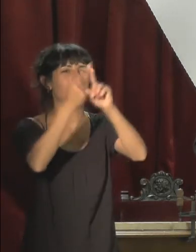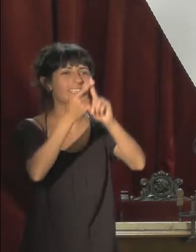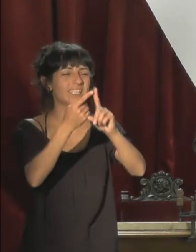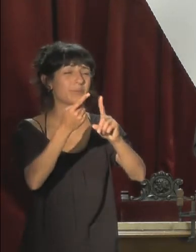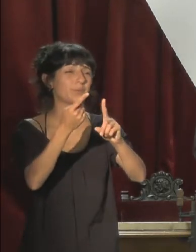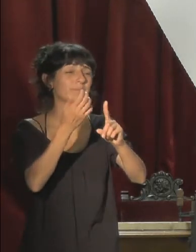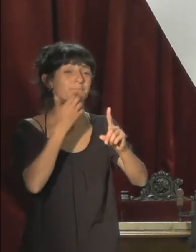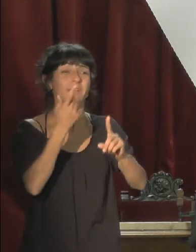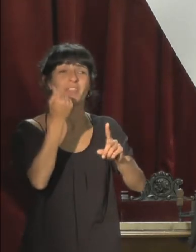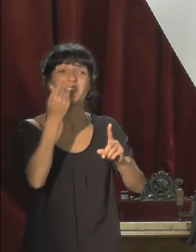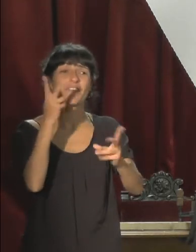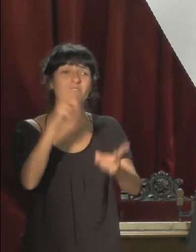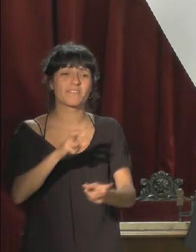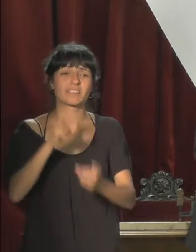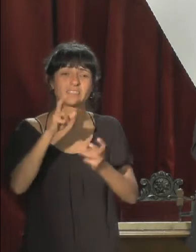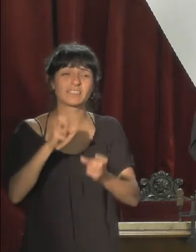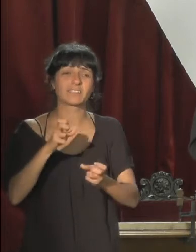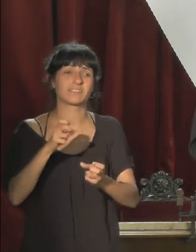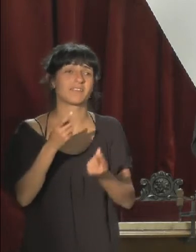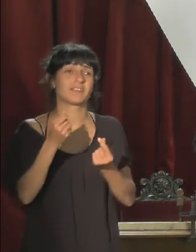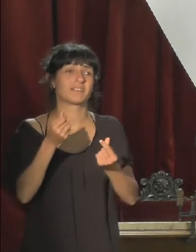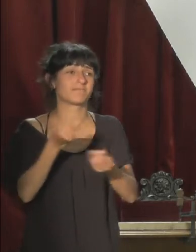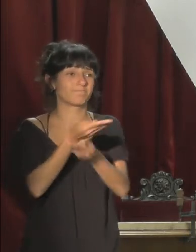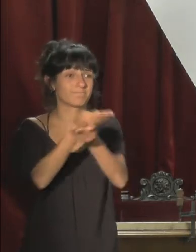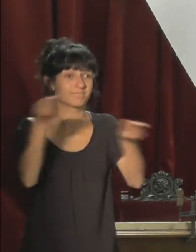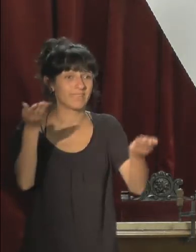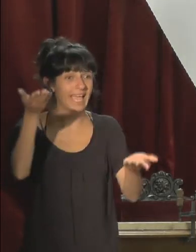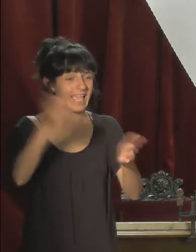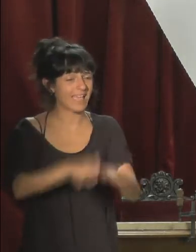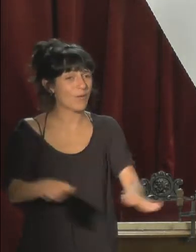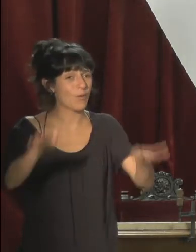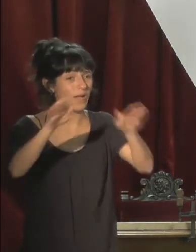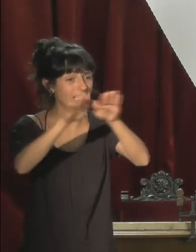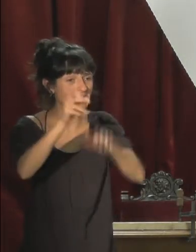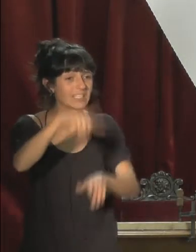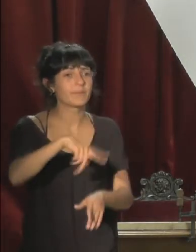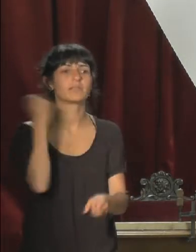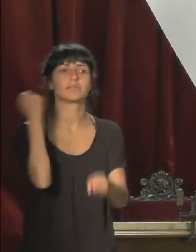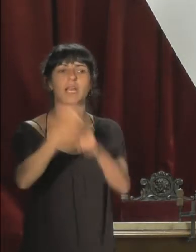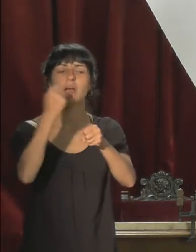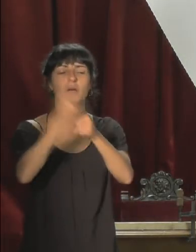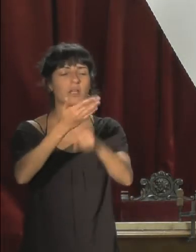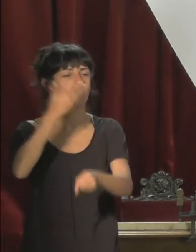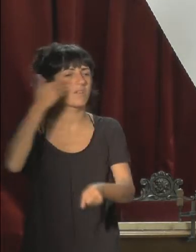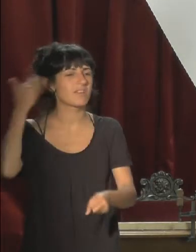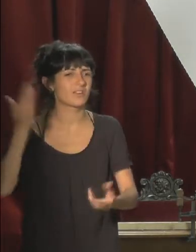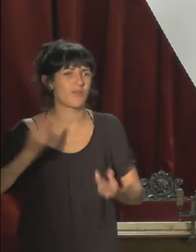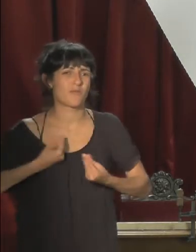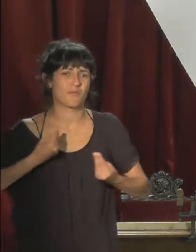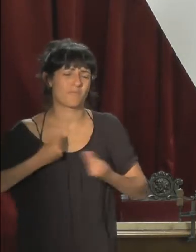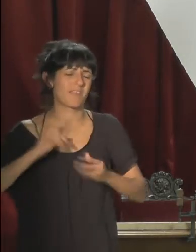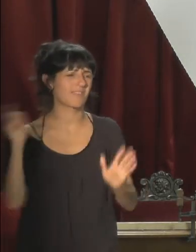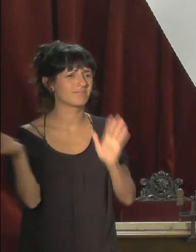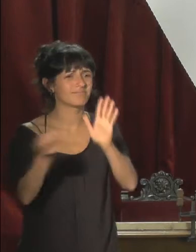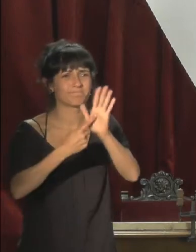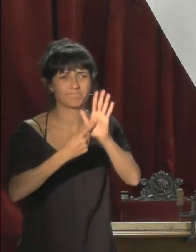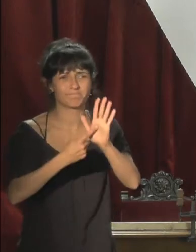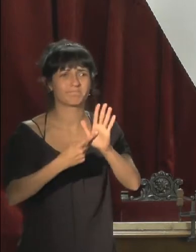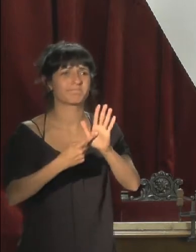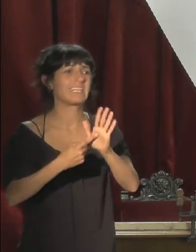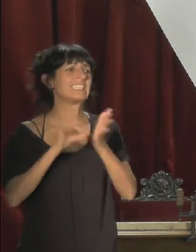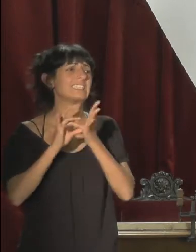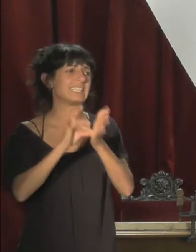xusta, solidaria e redistributiva, traballo digno e vida plena, servizos públicos e